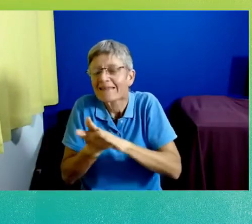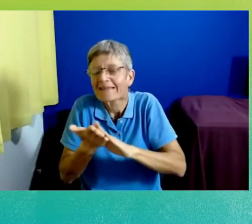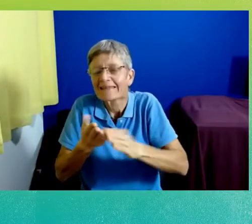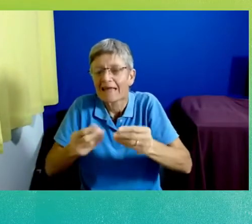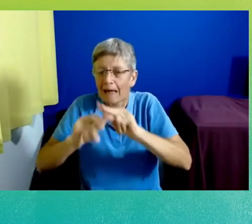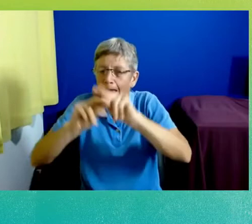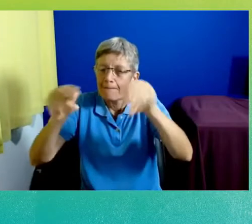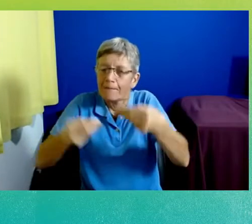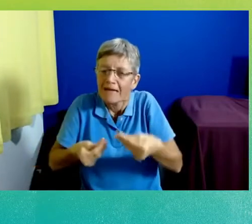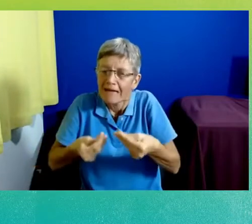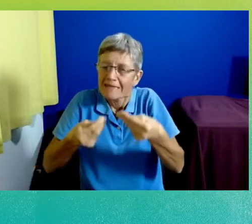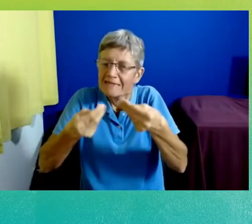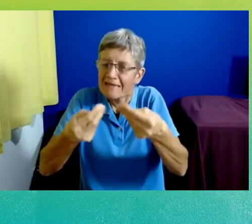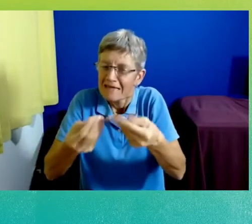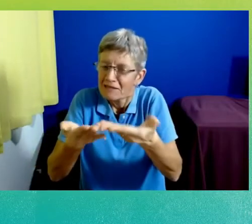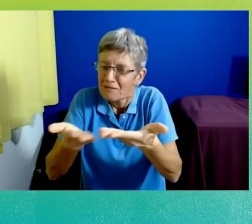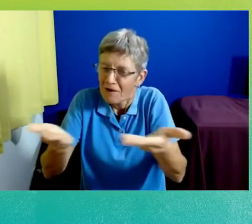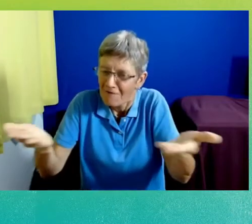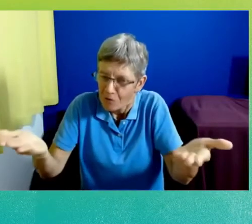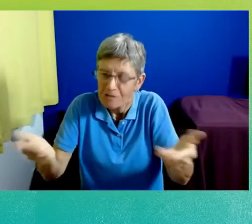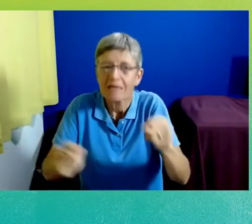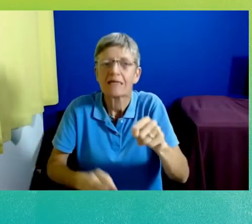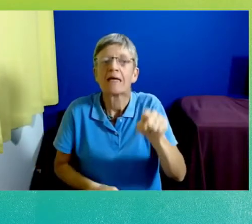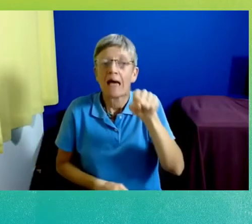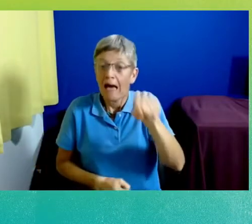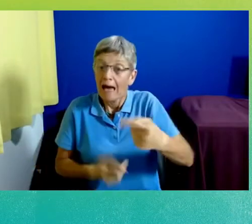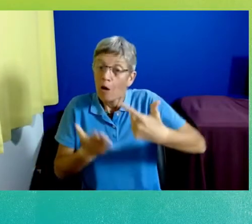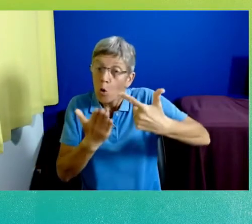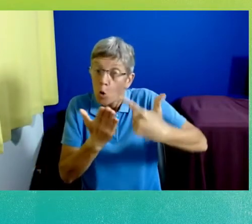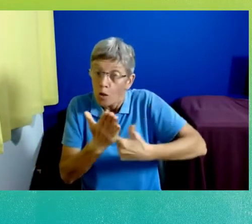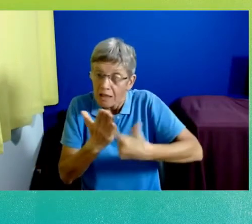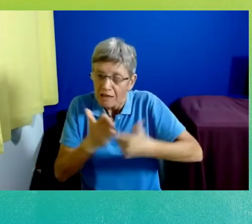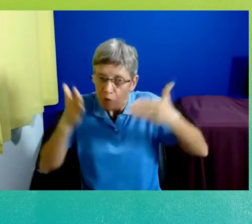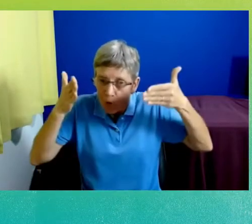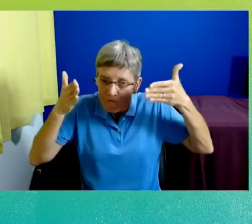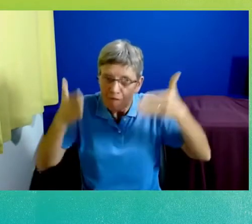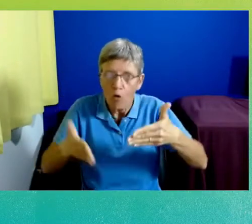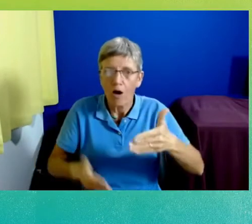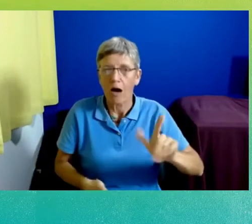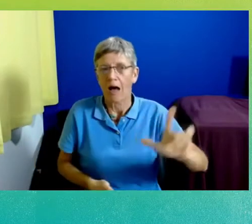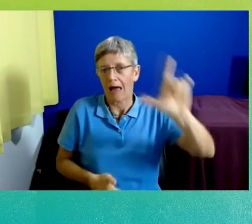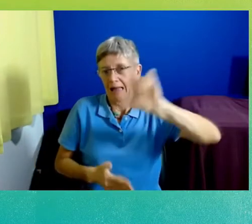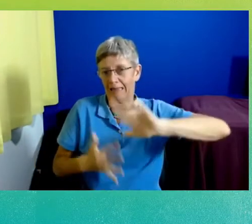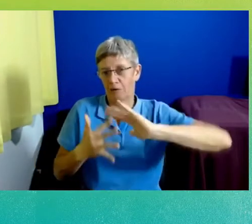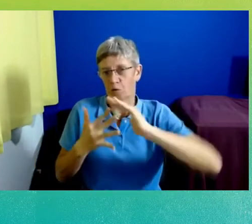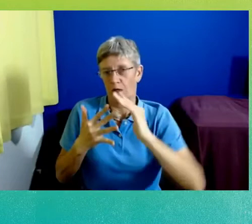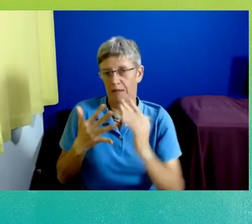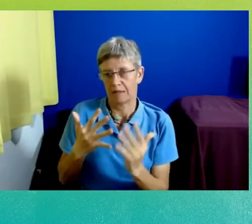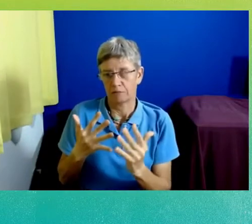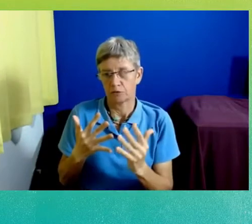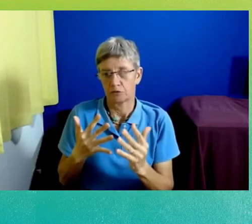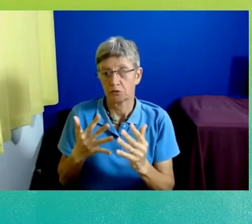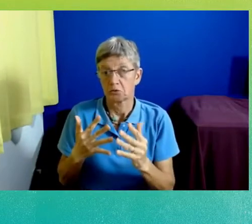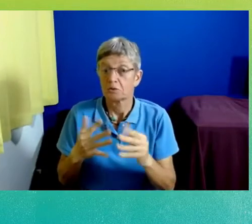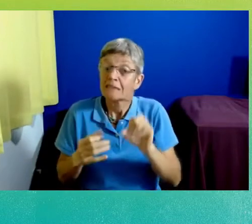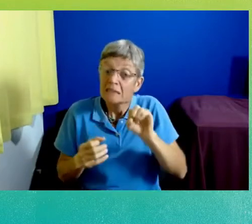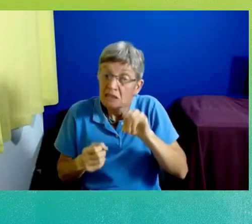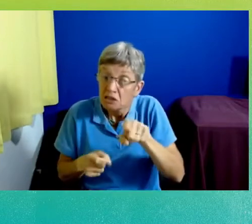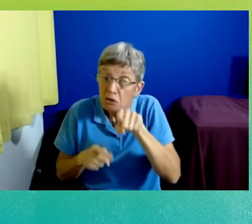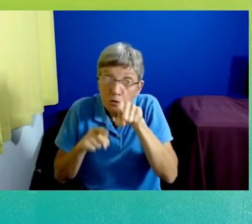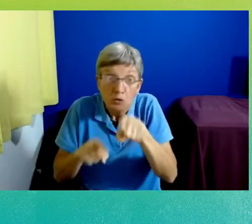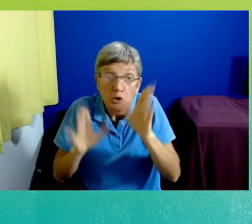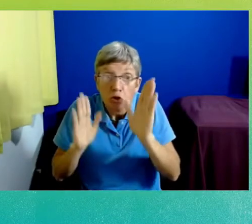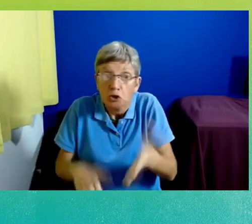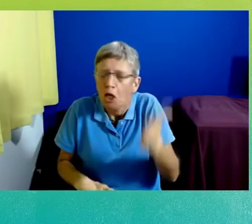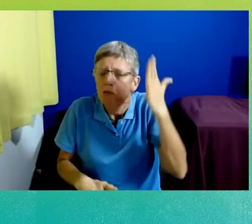na verdade, a pessoa não precisa pagar nada. É um presente para vocês. O livro tem o objetivo de